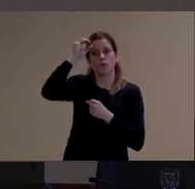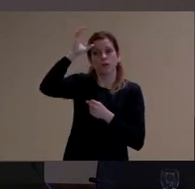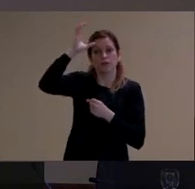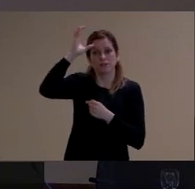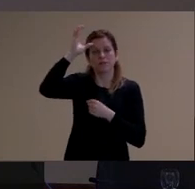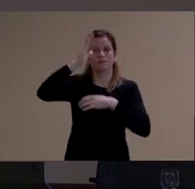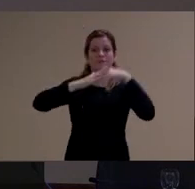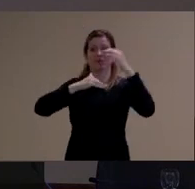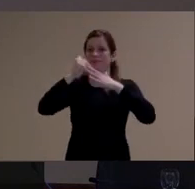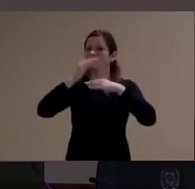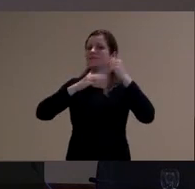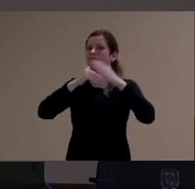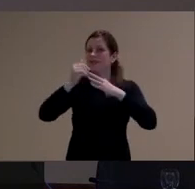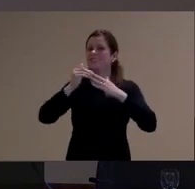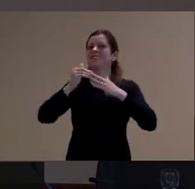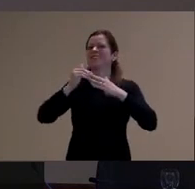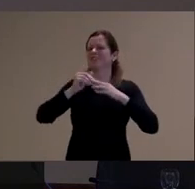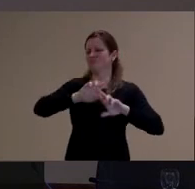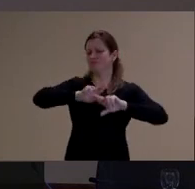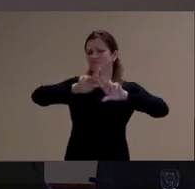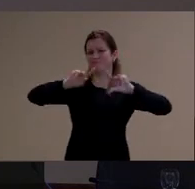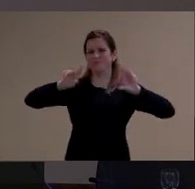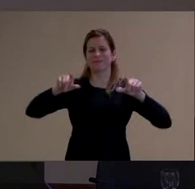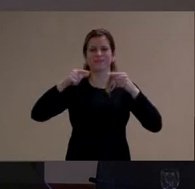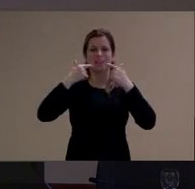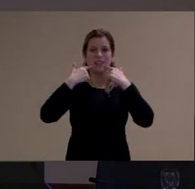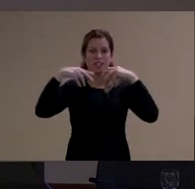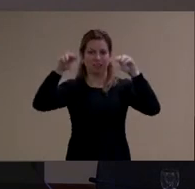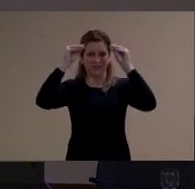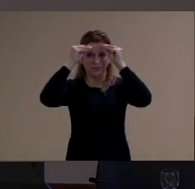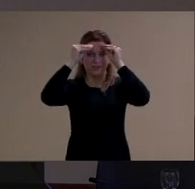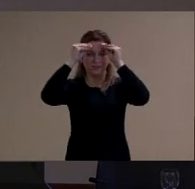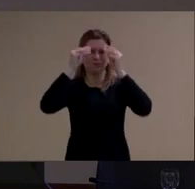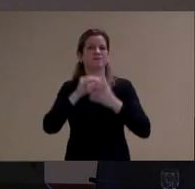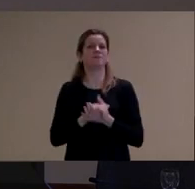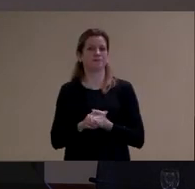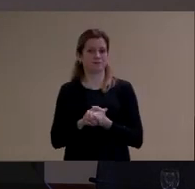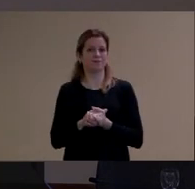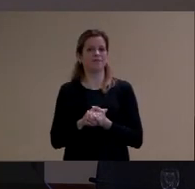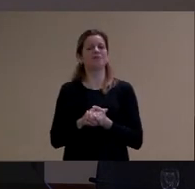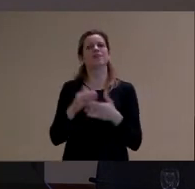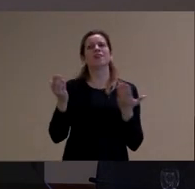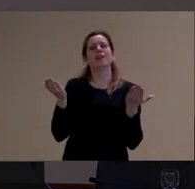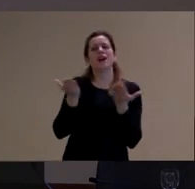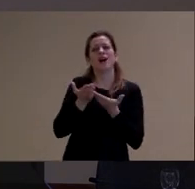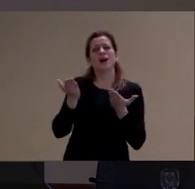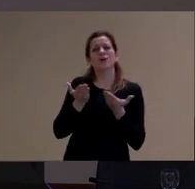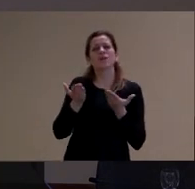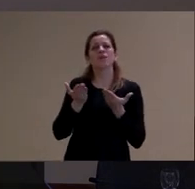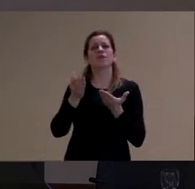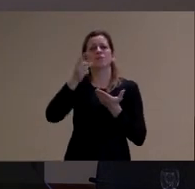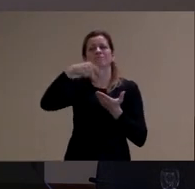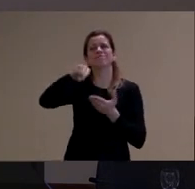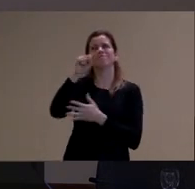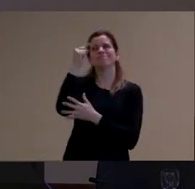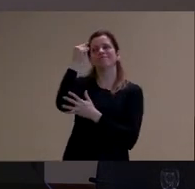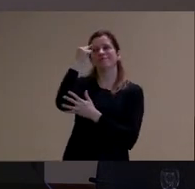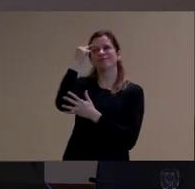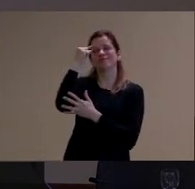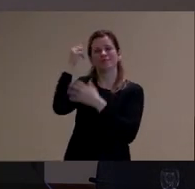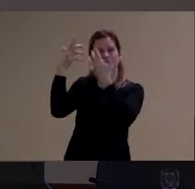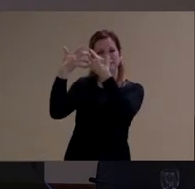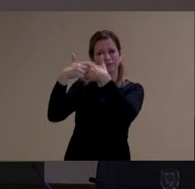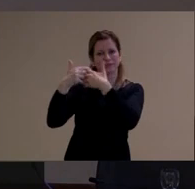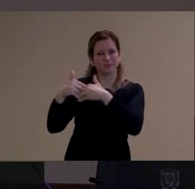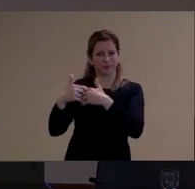e múltiplas linguagens eu fiz para o último exercício de utilizando essa mesma